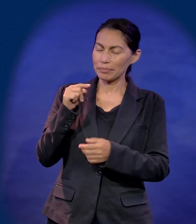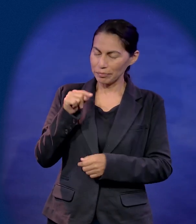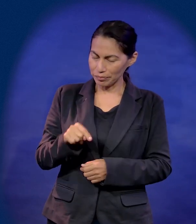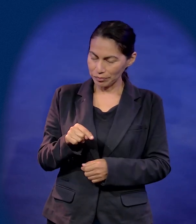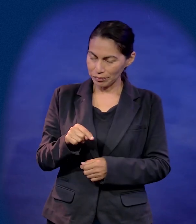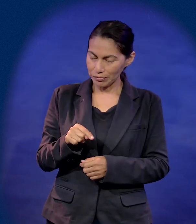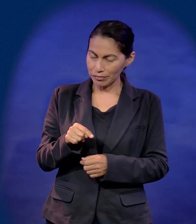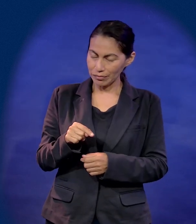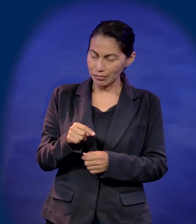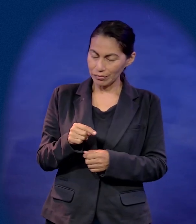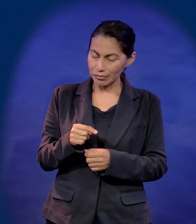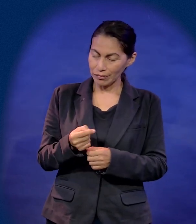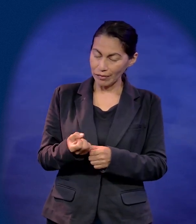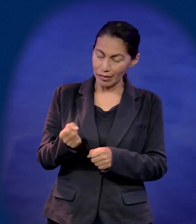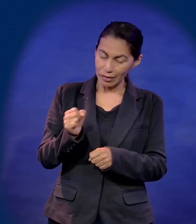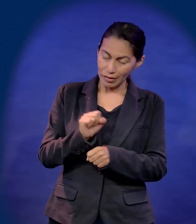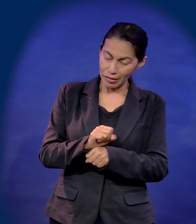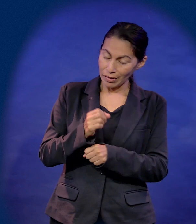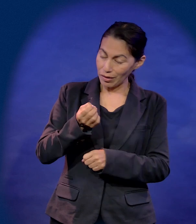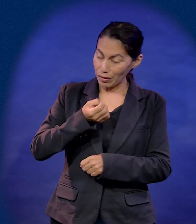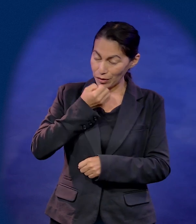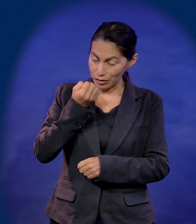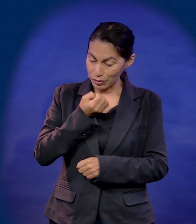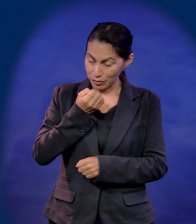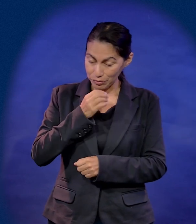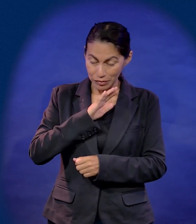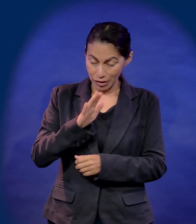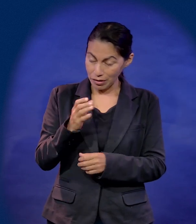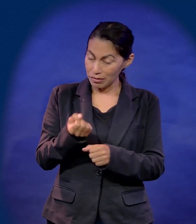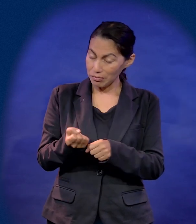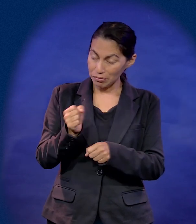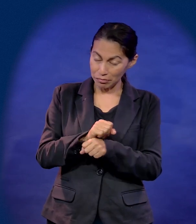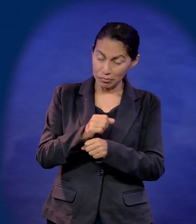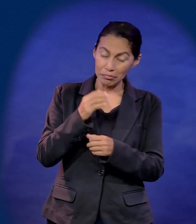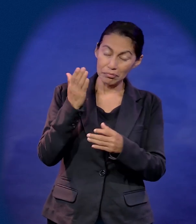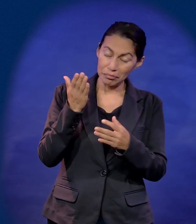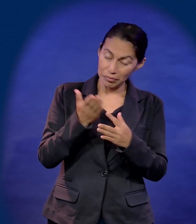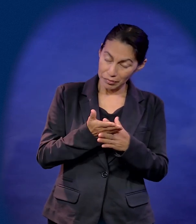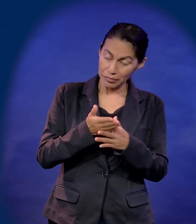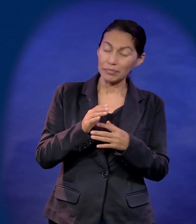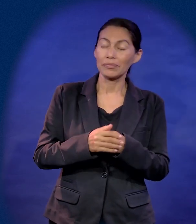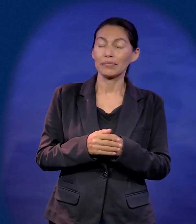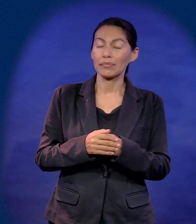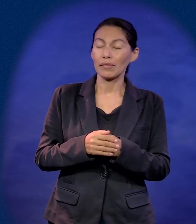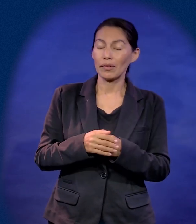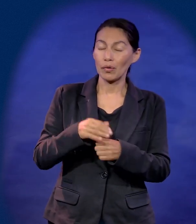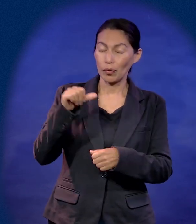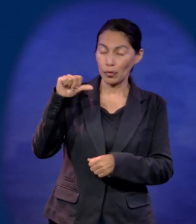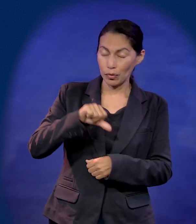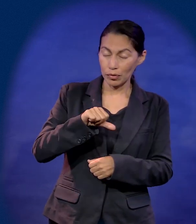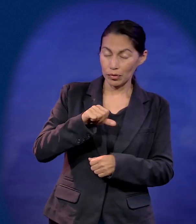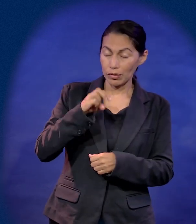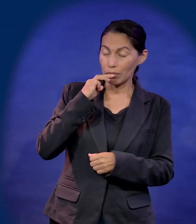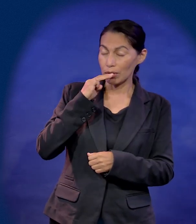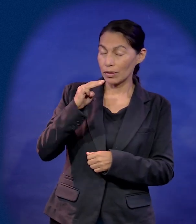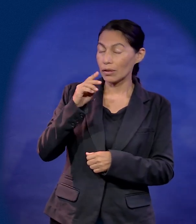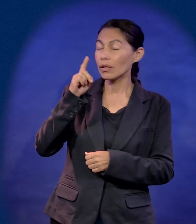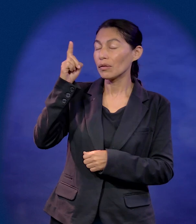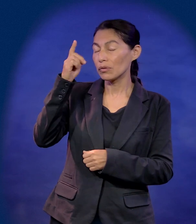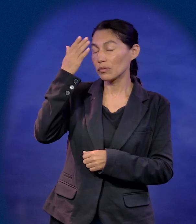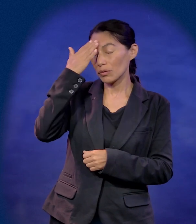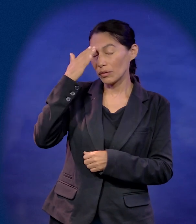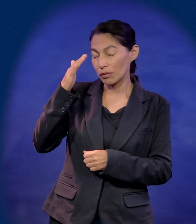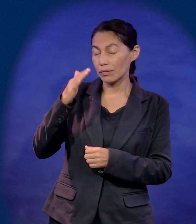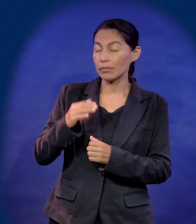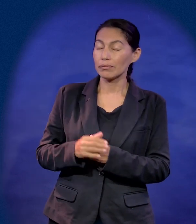estamos nuevamente aquí, en el marco de la semana de oración, ya prácticamente a la mitad de la semana. Mensaje de hoy, Señor, tú